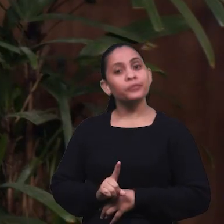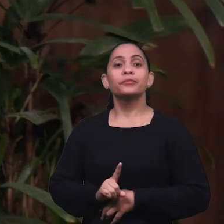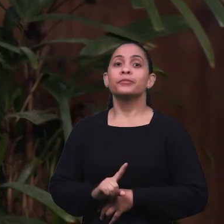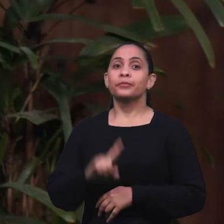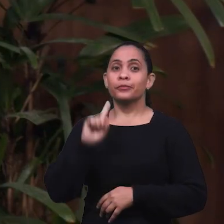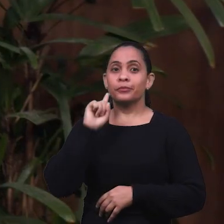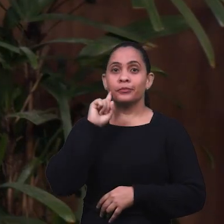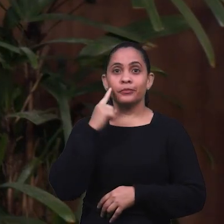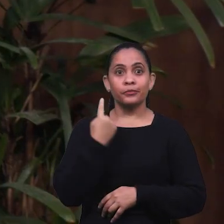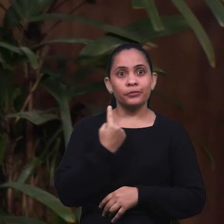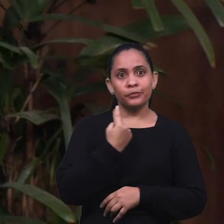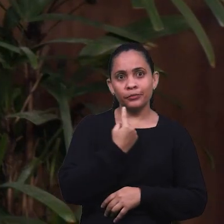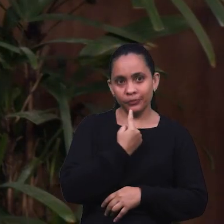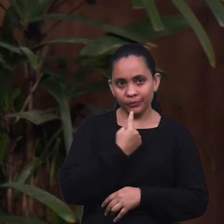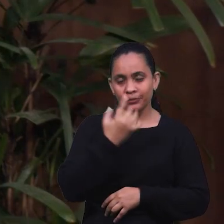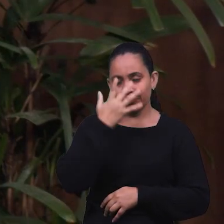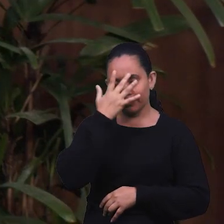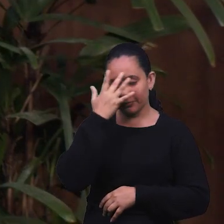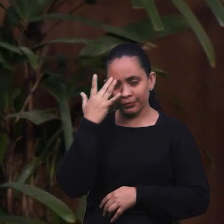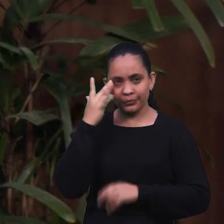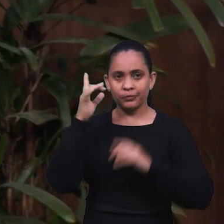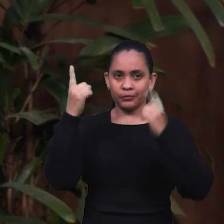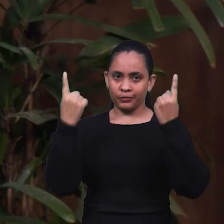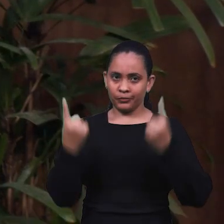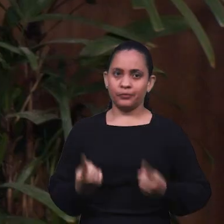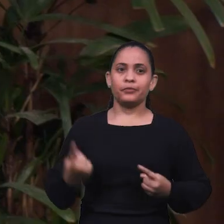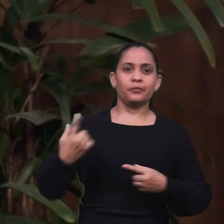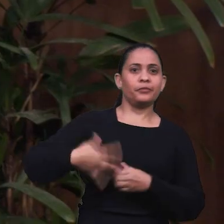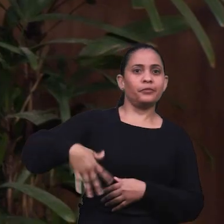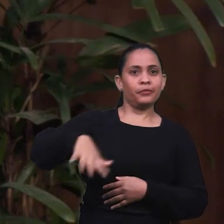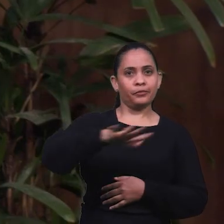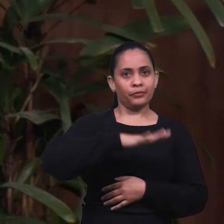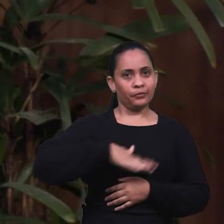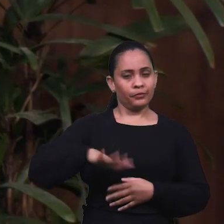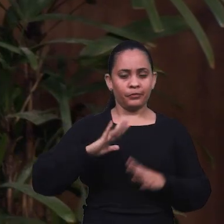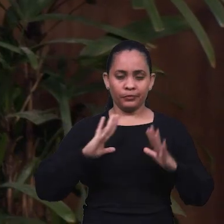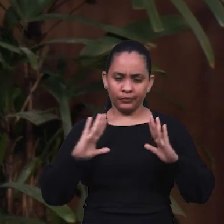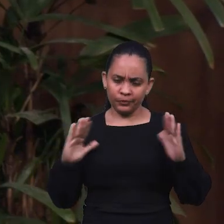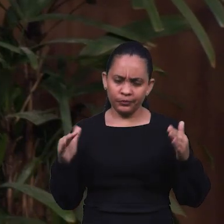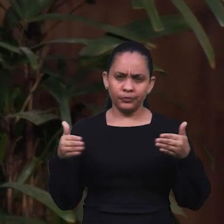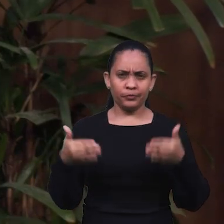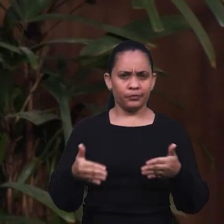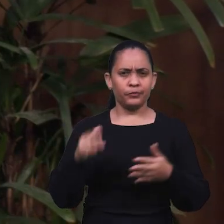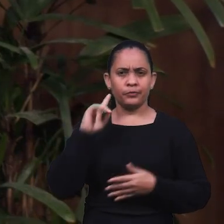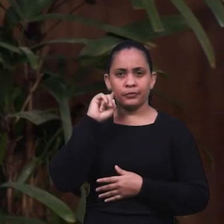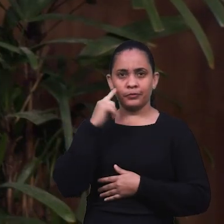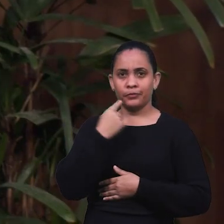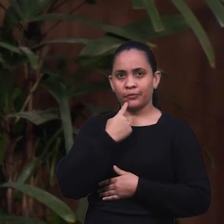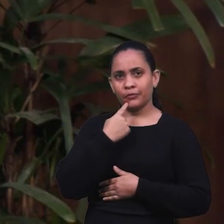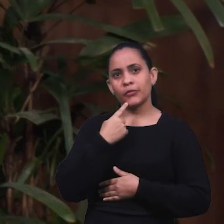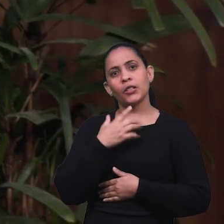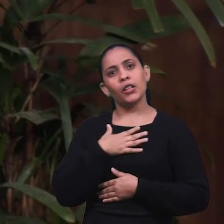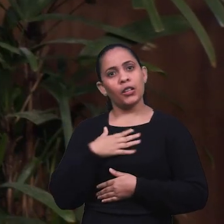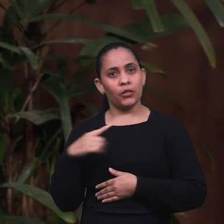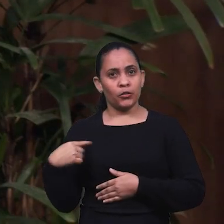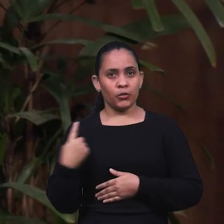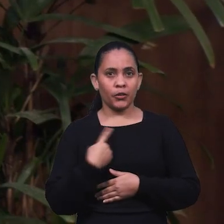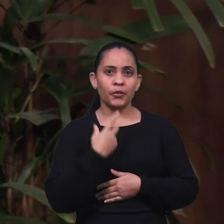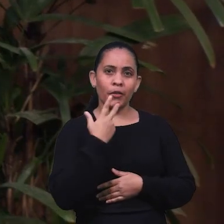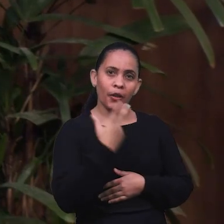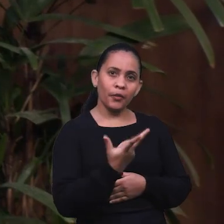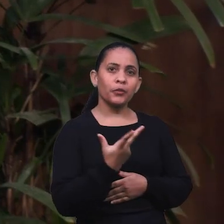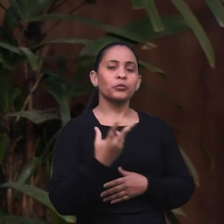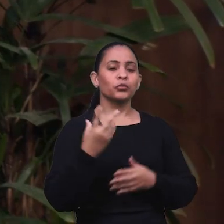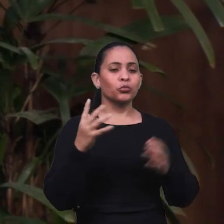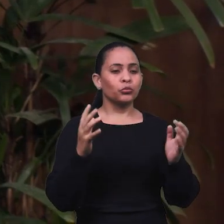do surdo ou da pessoa com deficiência em geral. A gente estava focando um pouco mais no surdo, porque é um programa que a gente trata sobre